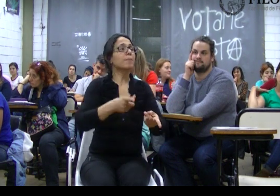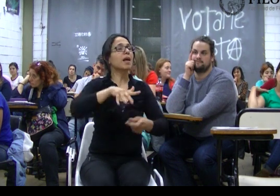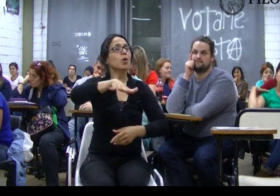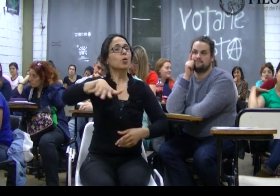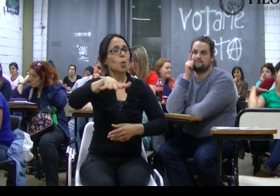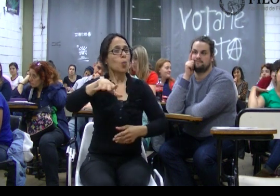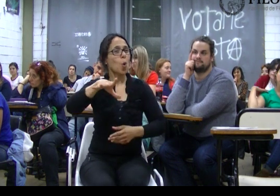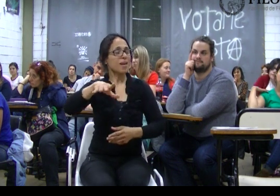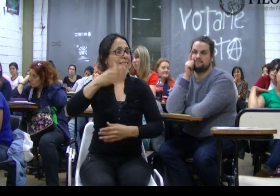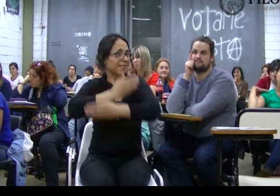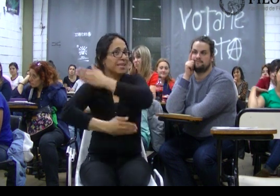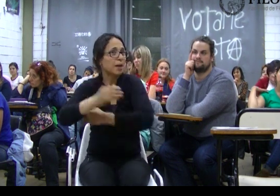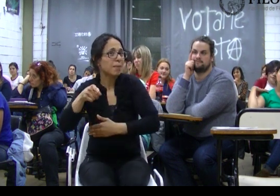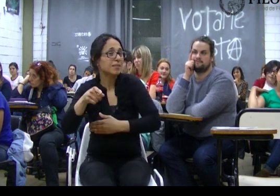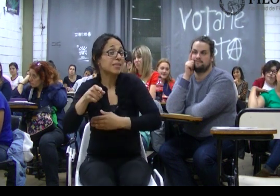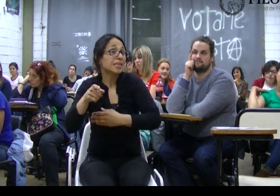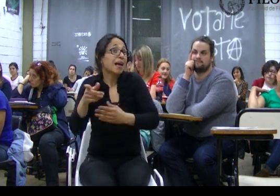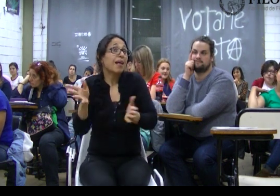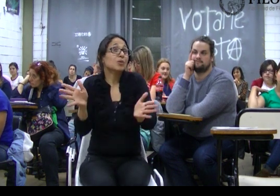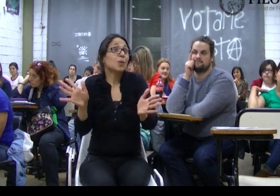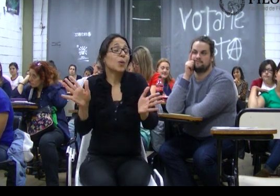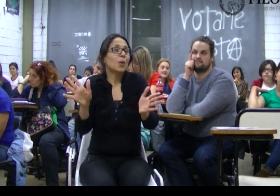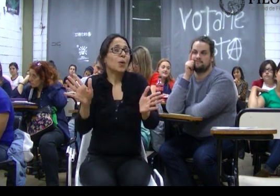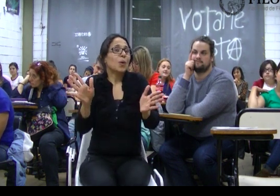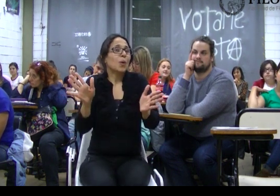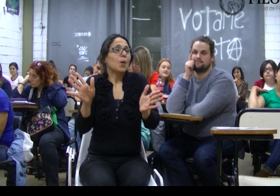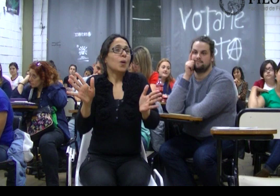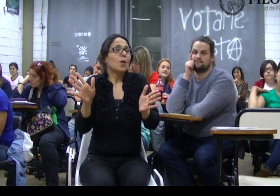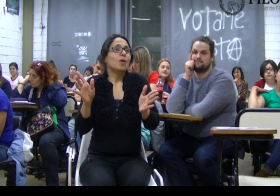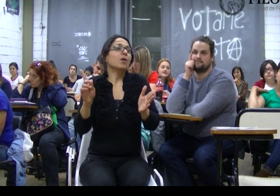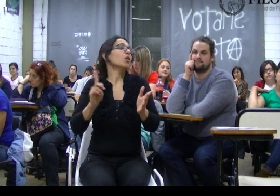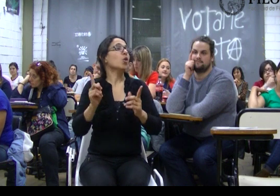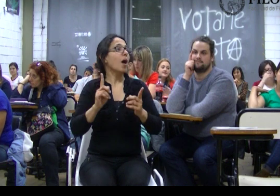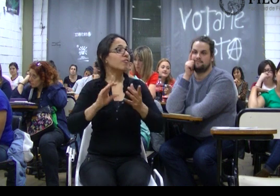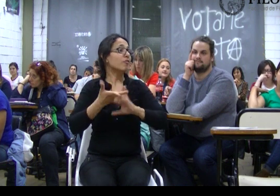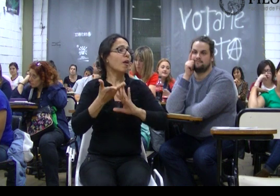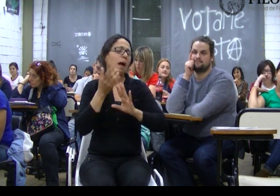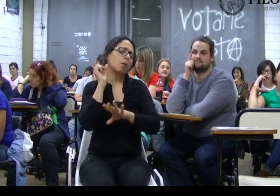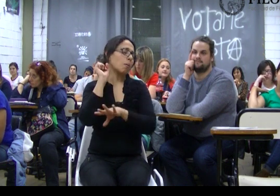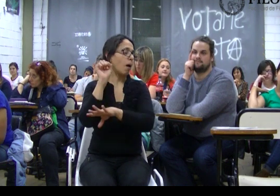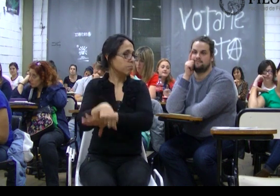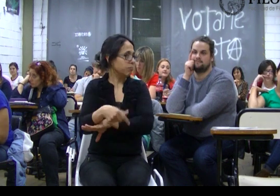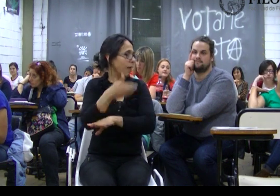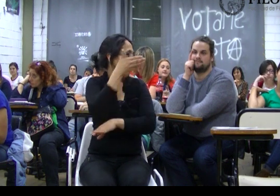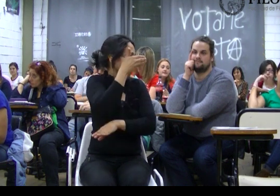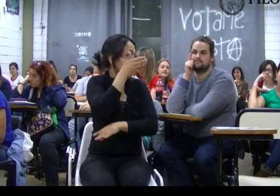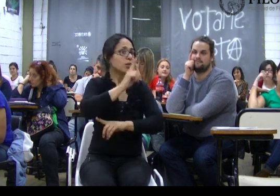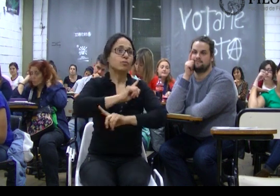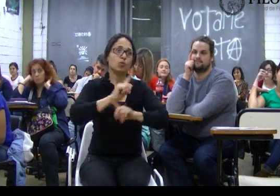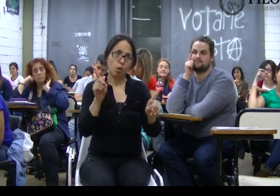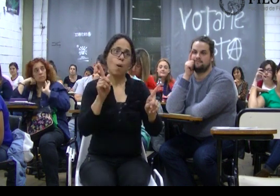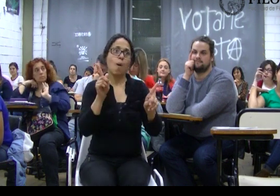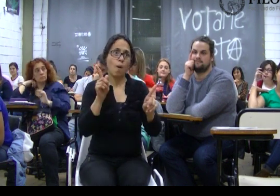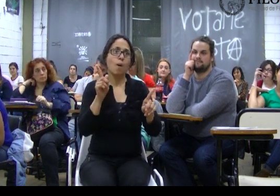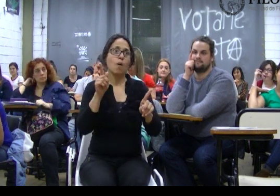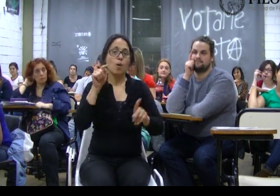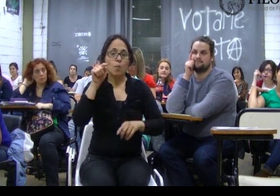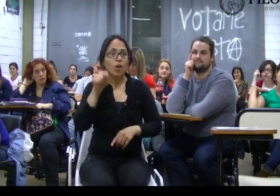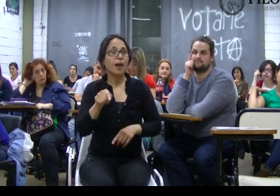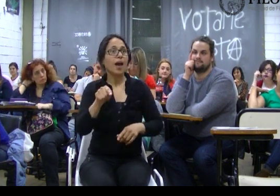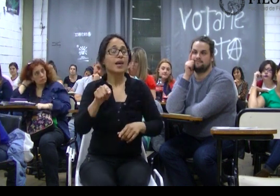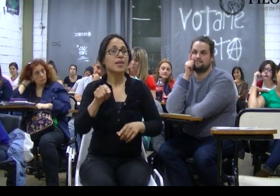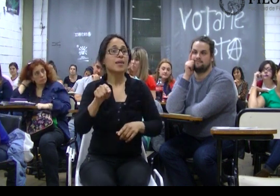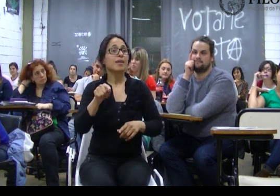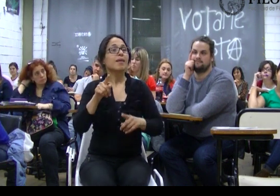es algo que podamos desaprender, porque es el modo en el que también se producen